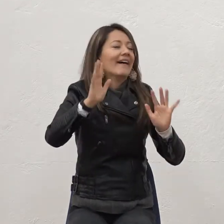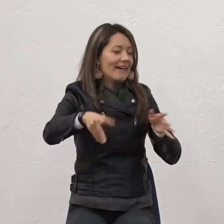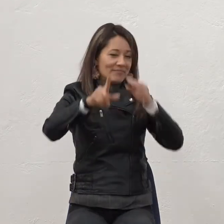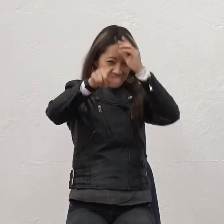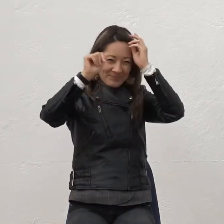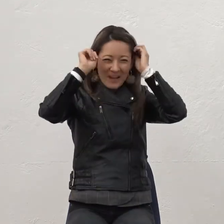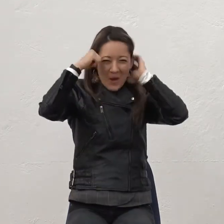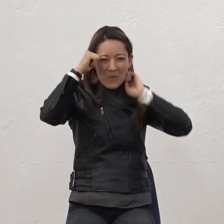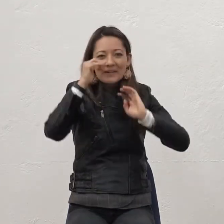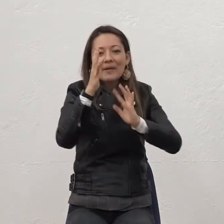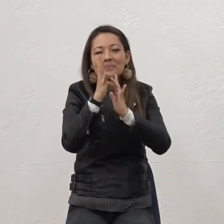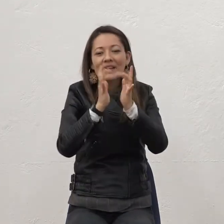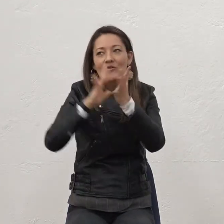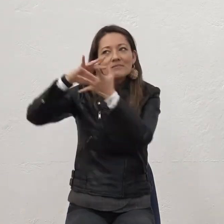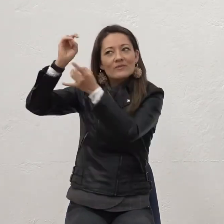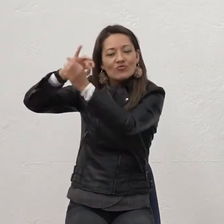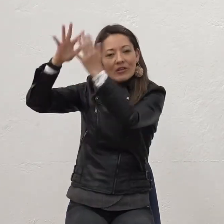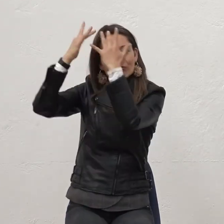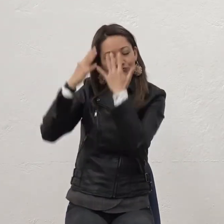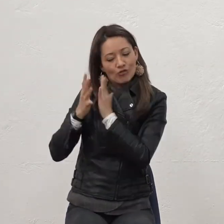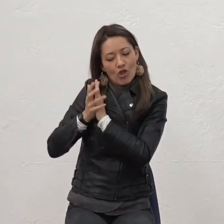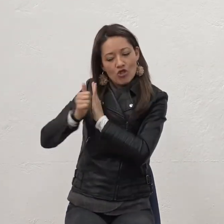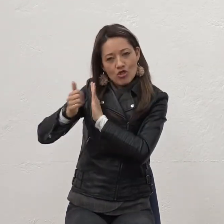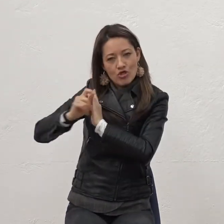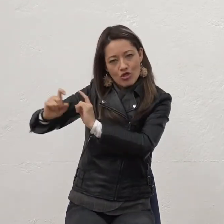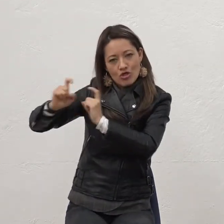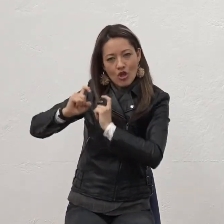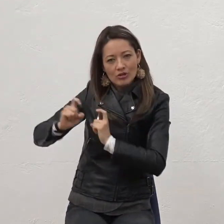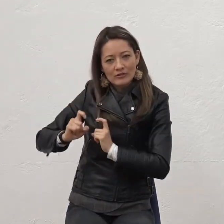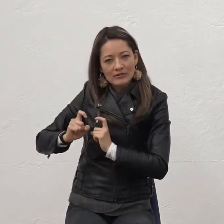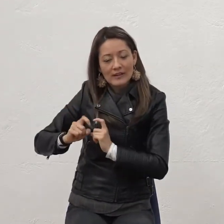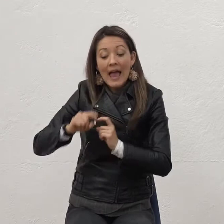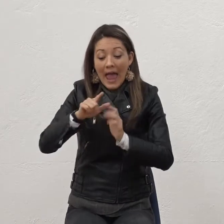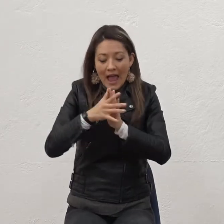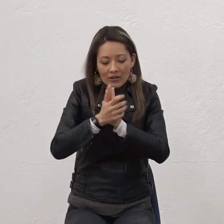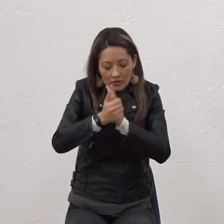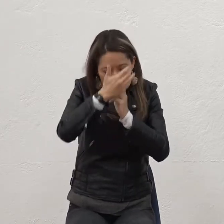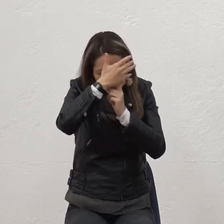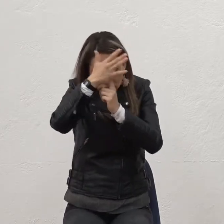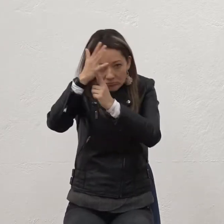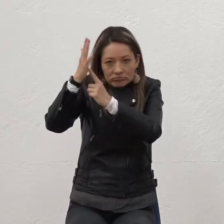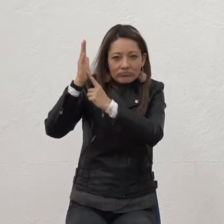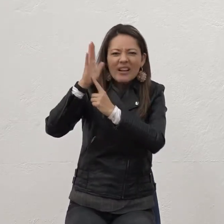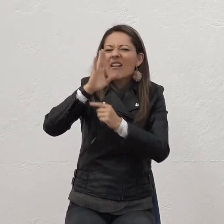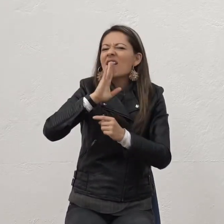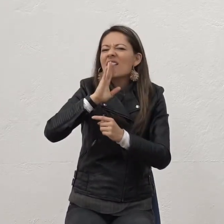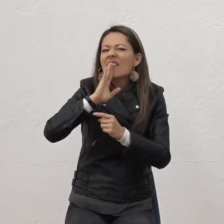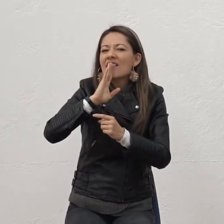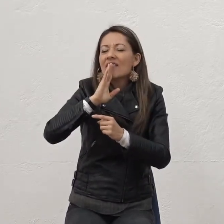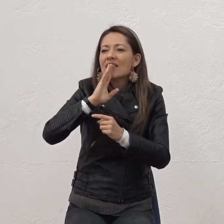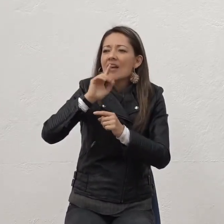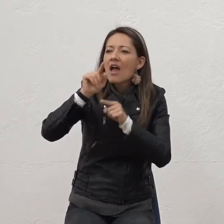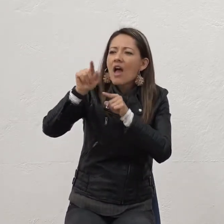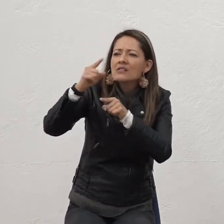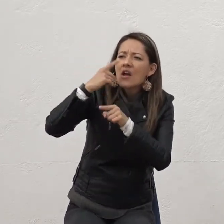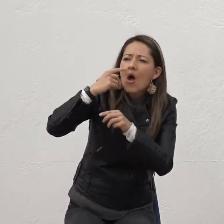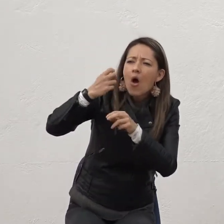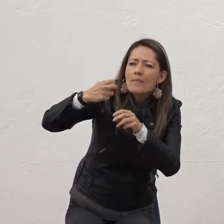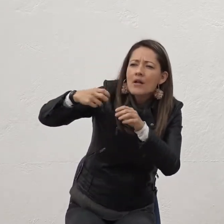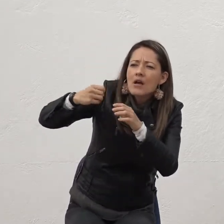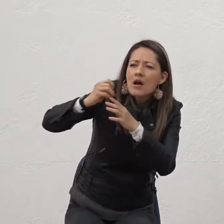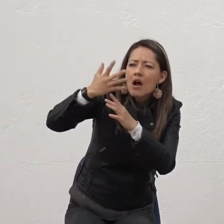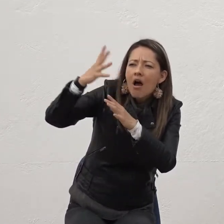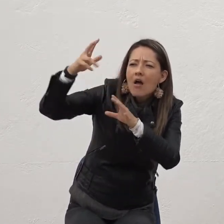Jesús se movía por los dones del Espíritu Santo. Y ese don de revelación de quién era ese hombre que estaba allá en ese